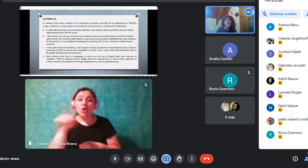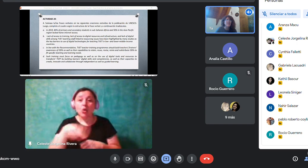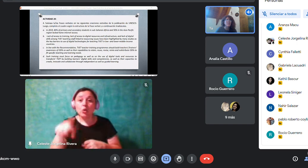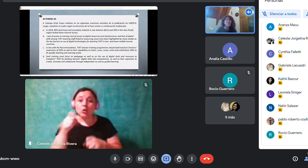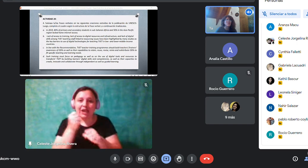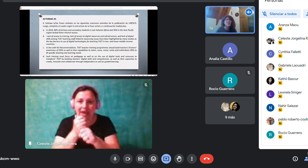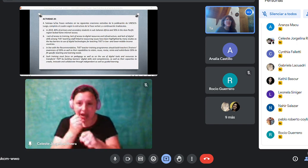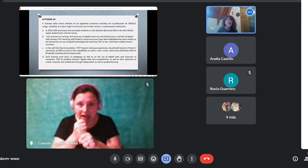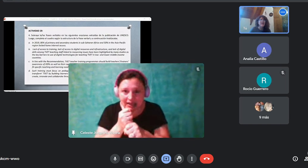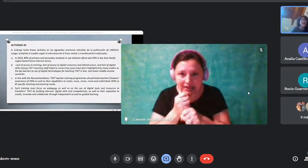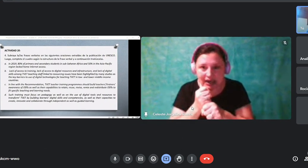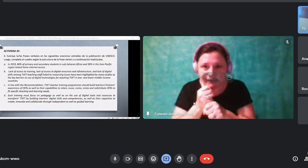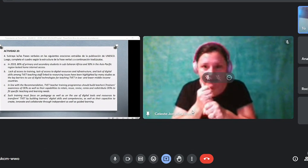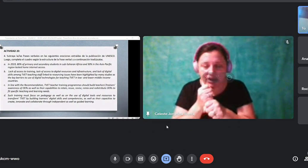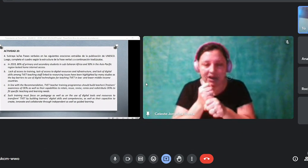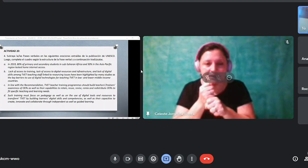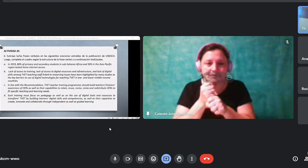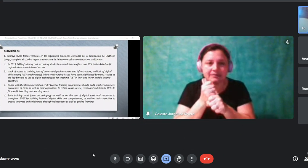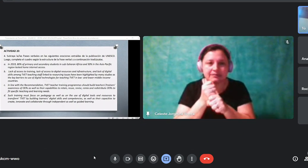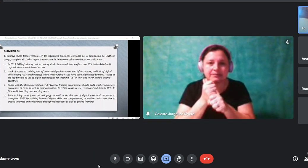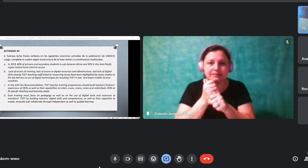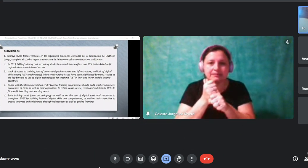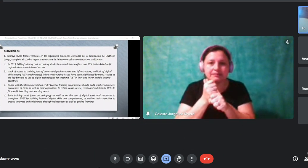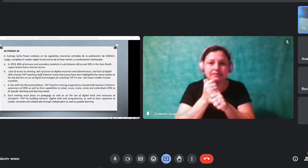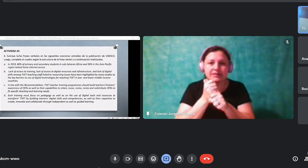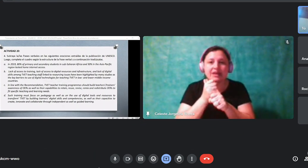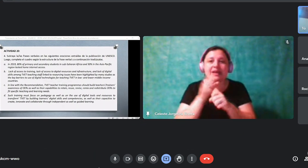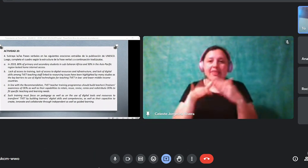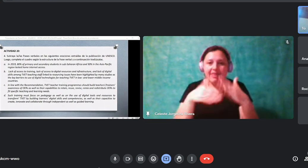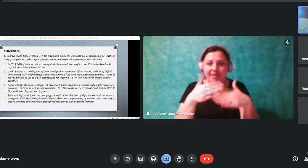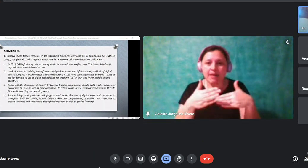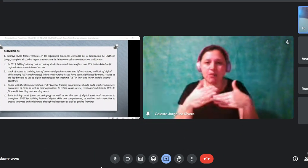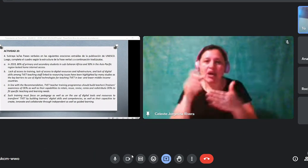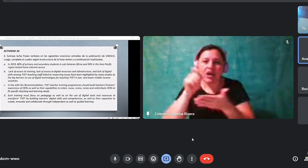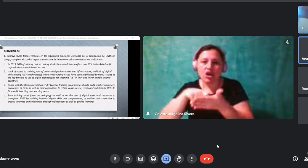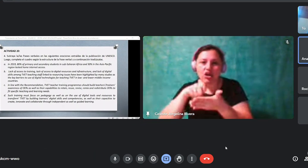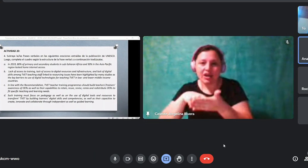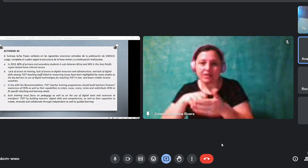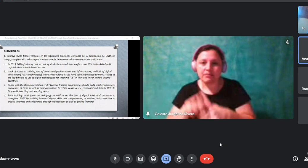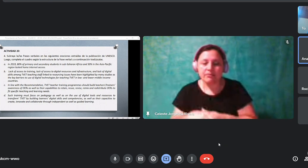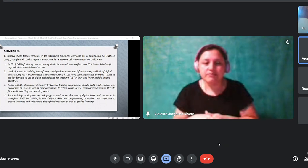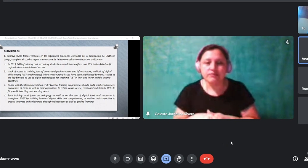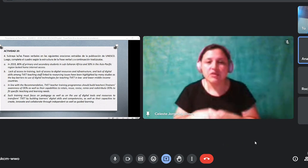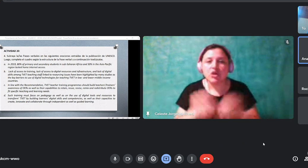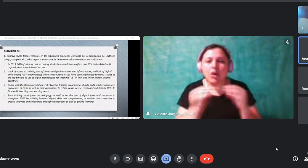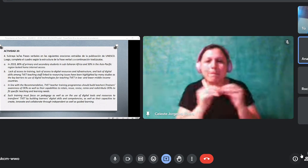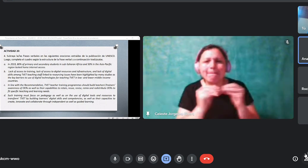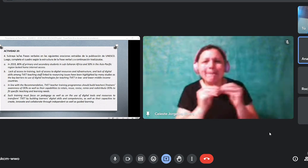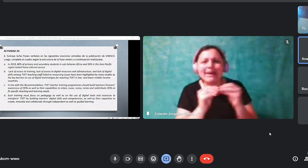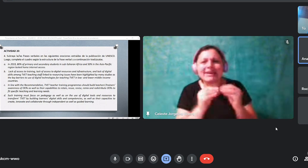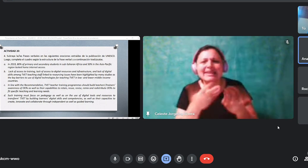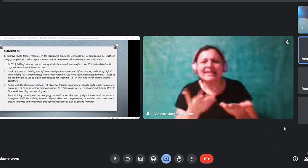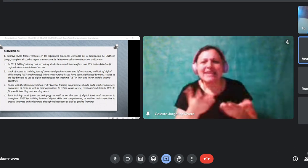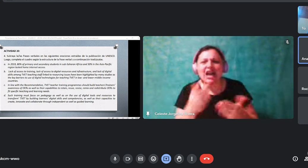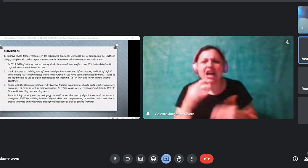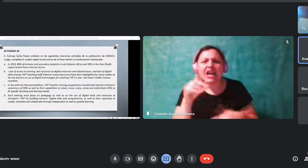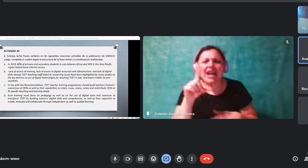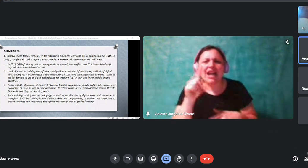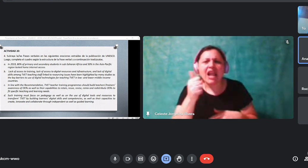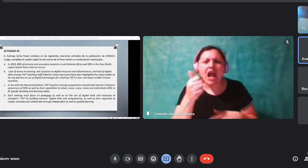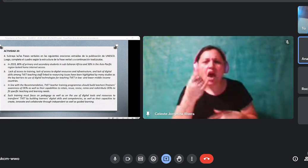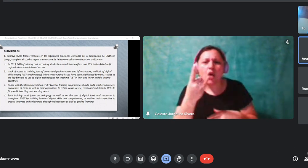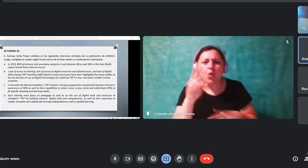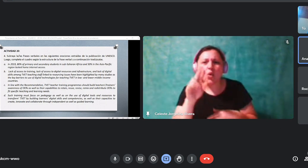vemos la corrección. Profe, Laura no se ha conectado, ¿va?